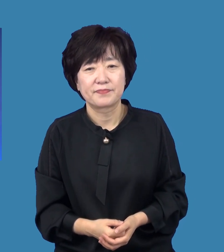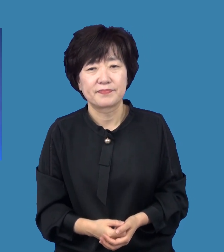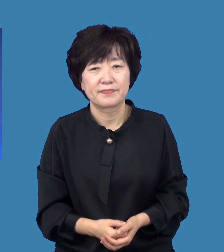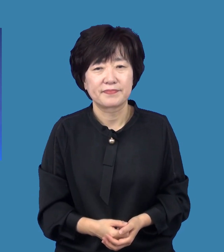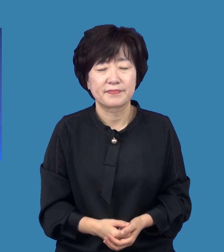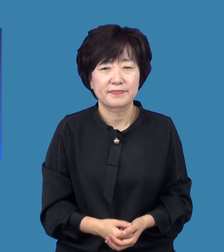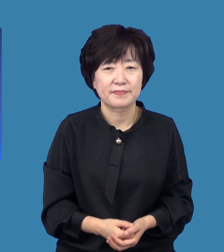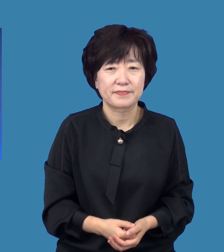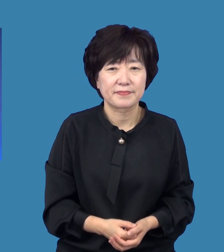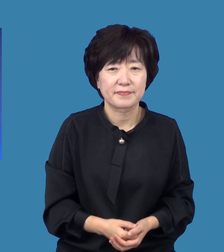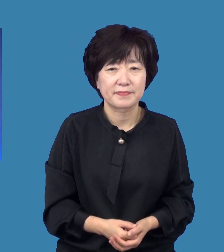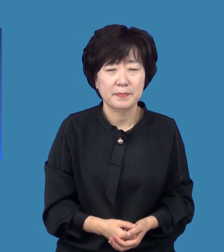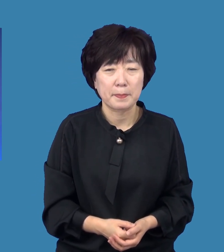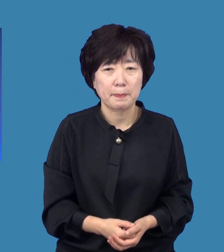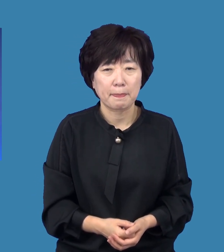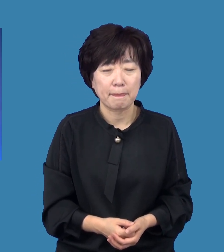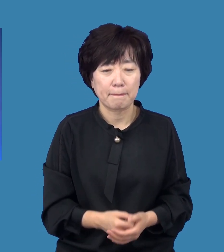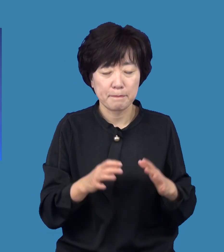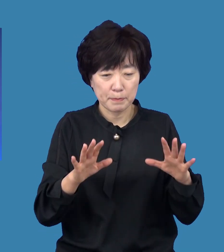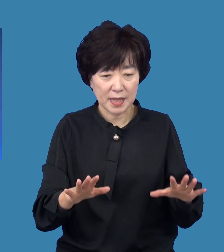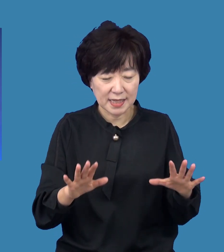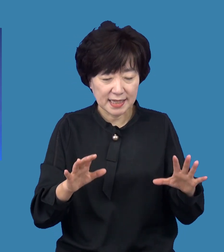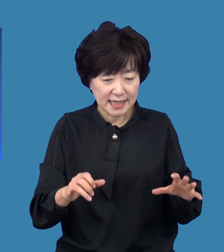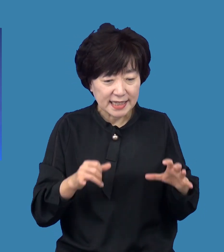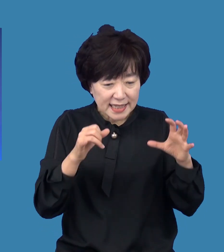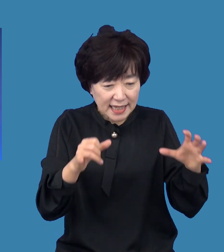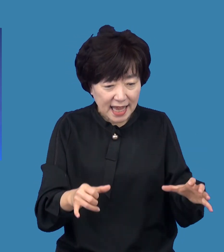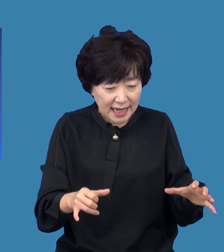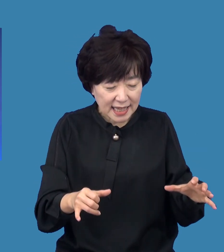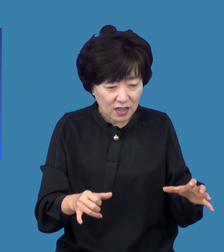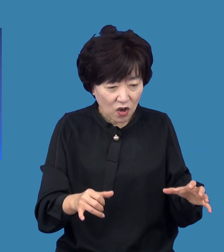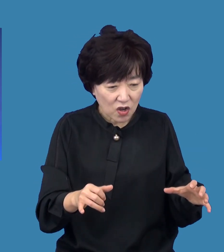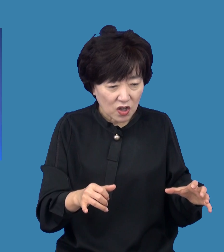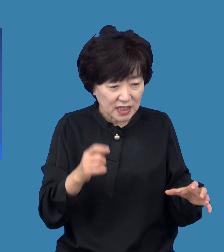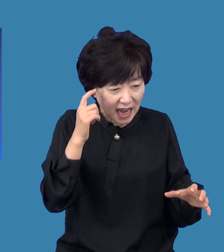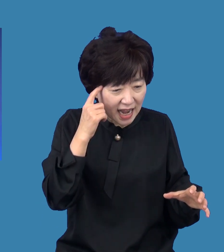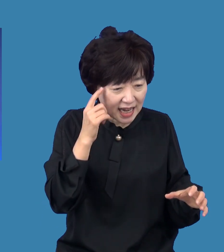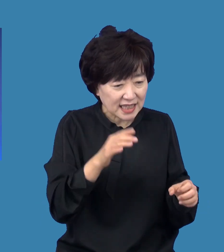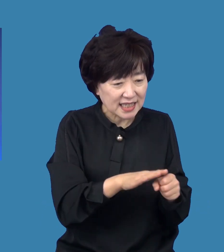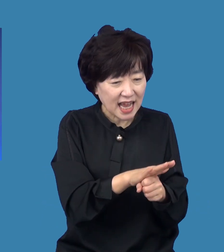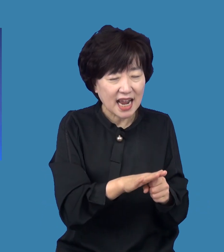이 세상에서 생각하는 사랑은 여러분,